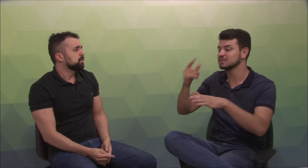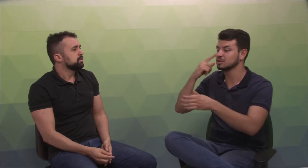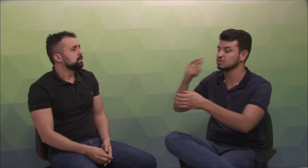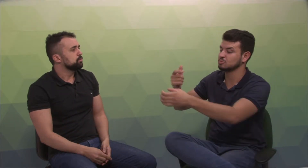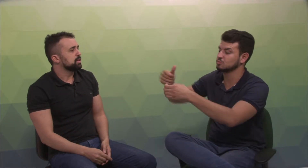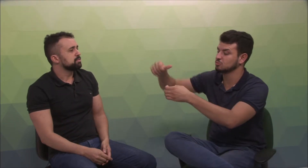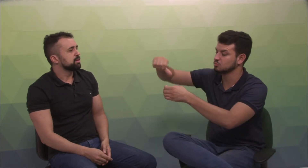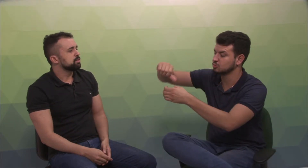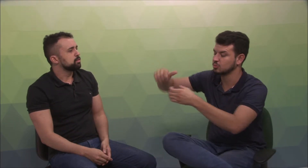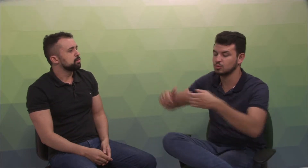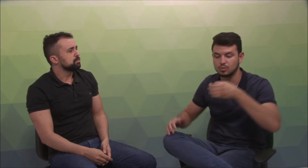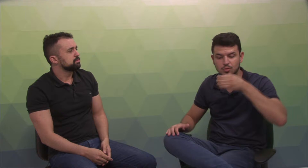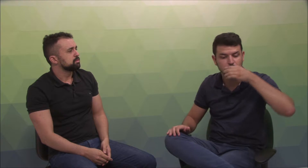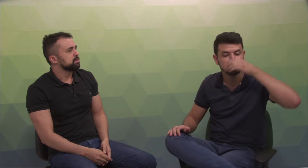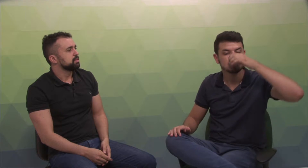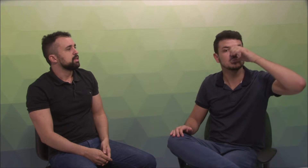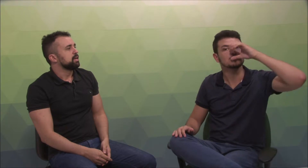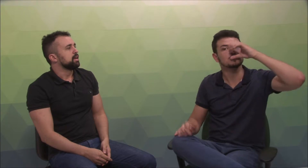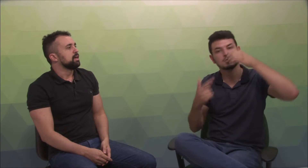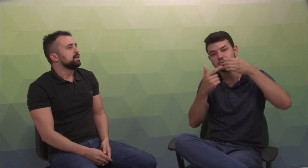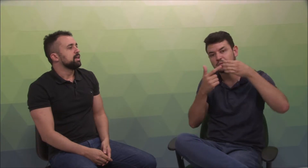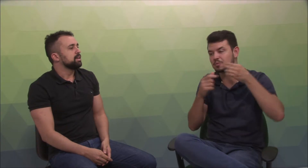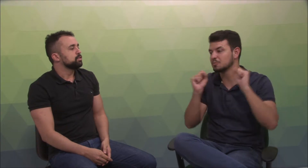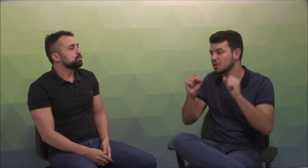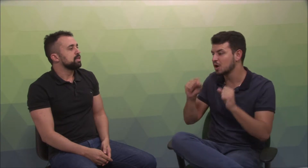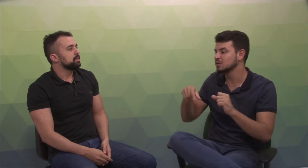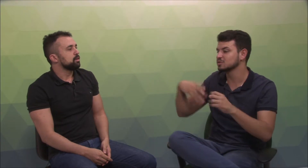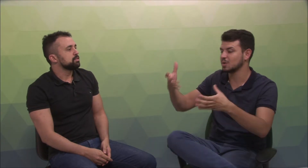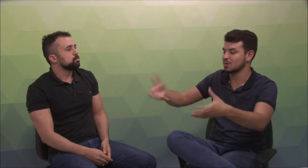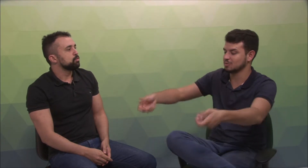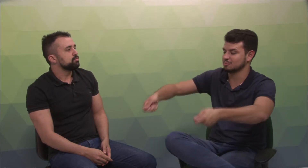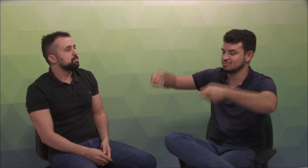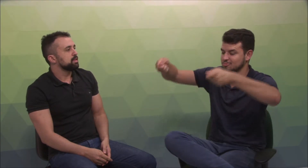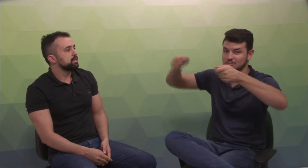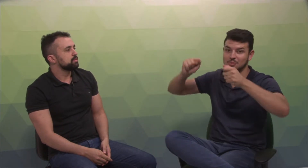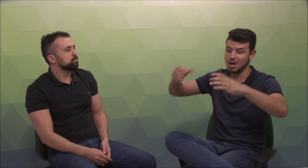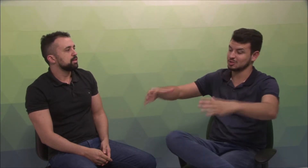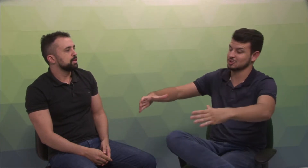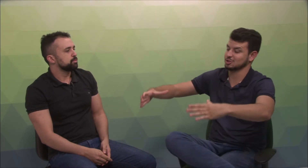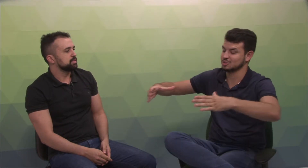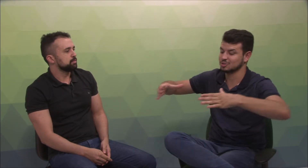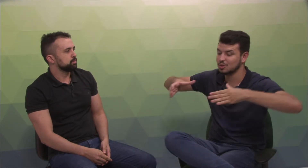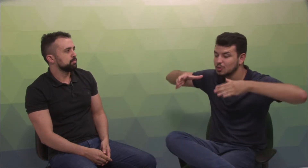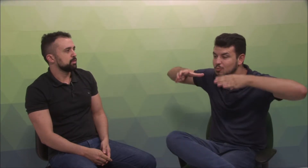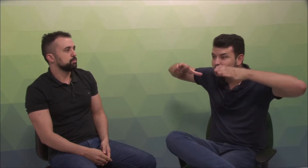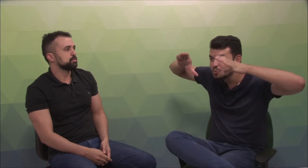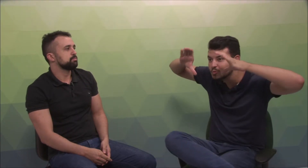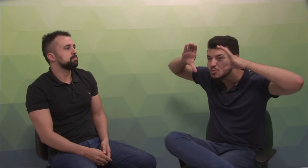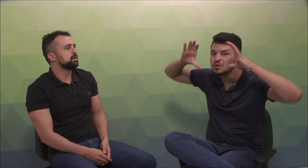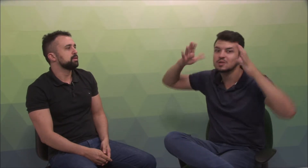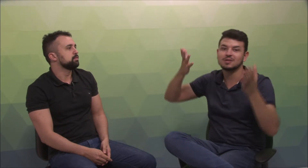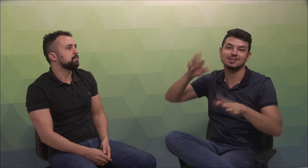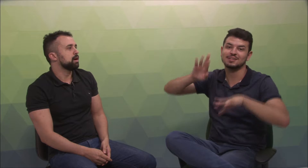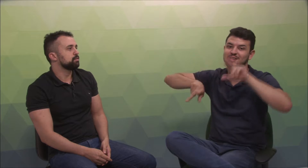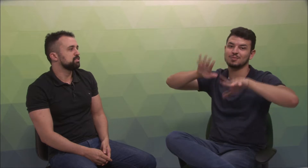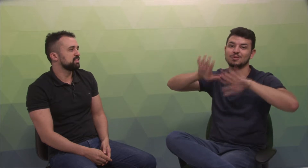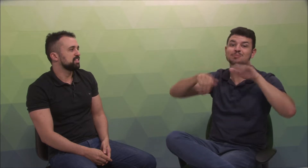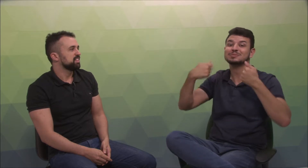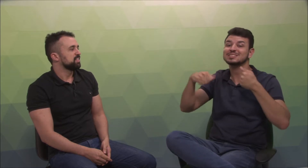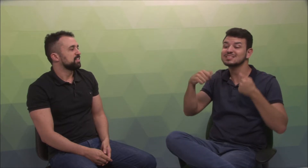Então, o classificador é isso, denota o movimento, né? Por exemplo, eu posso beber num balde, né,